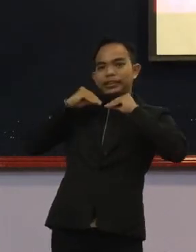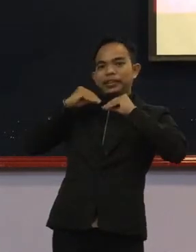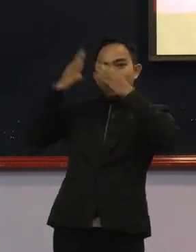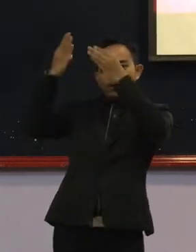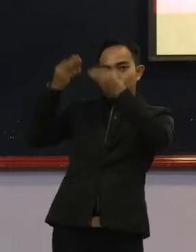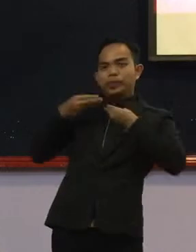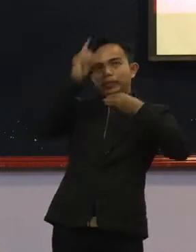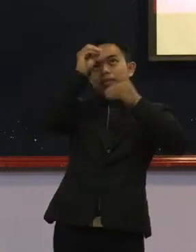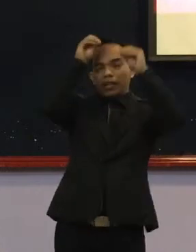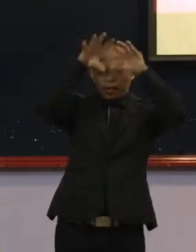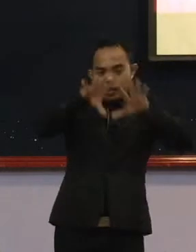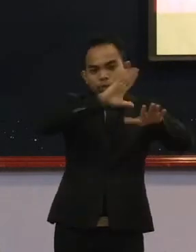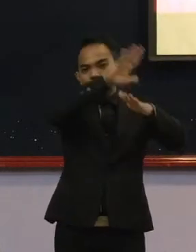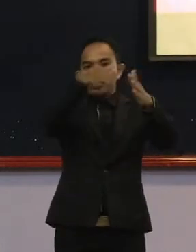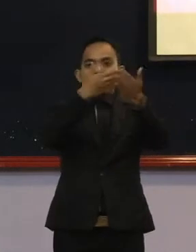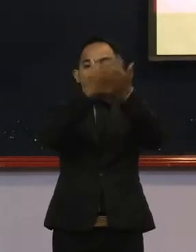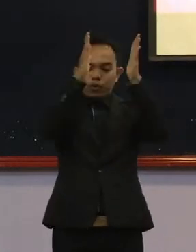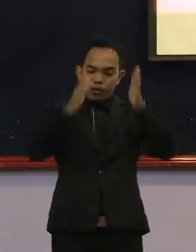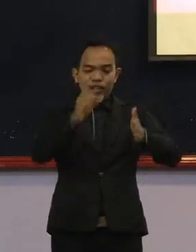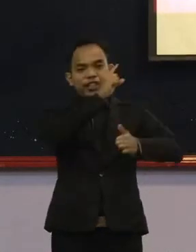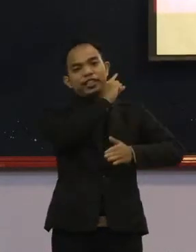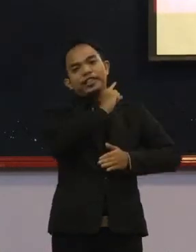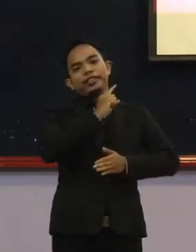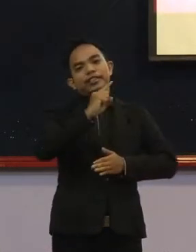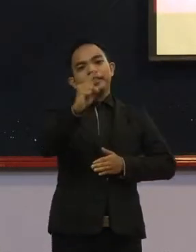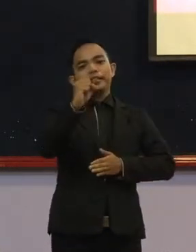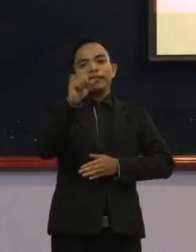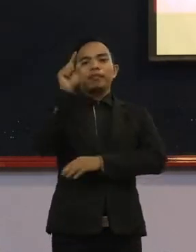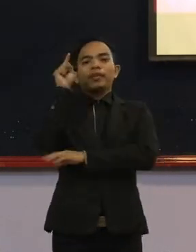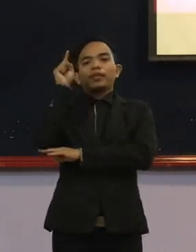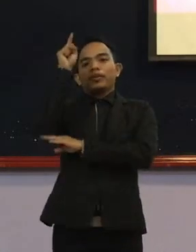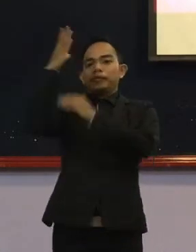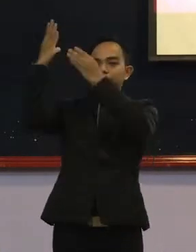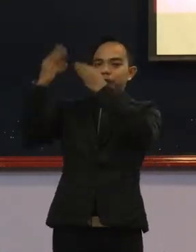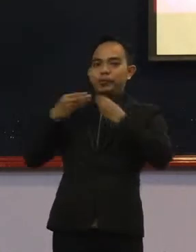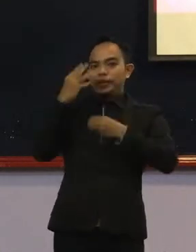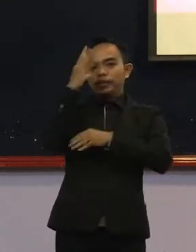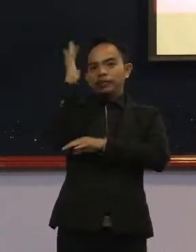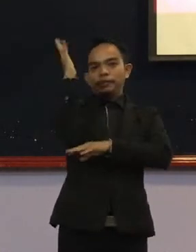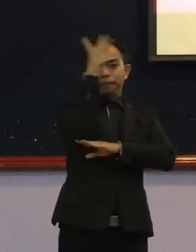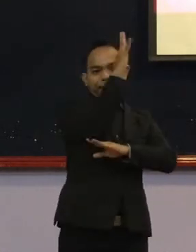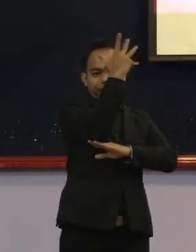صبا ثم شققنا الأرض شقا